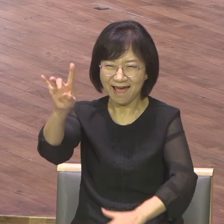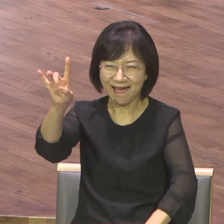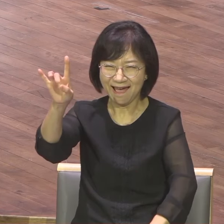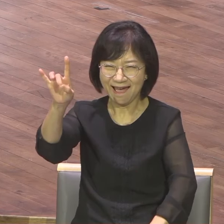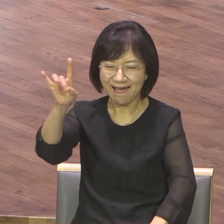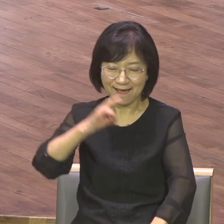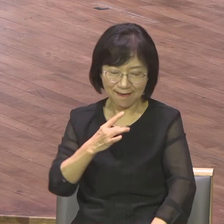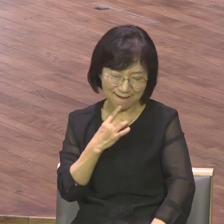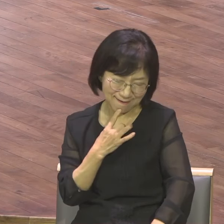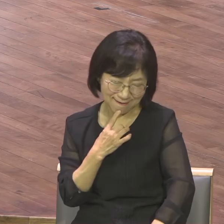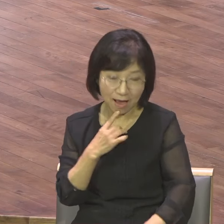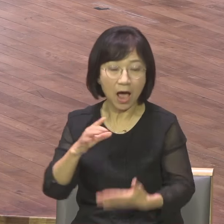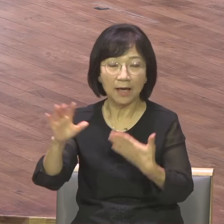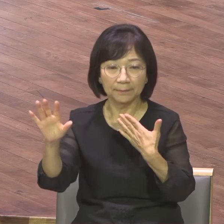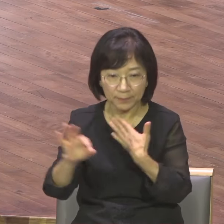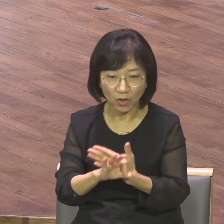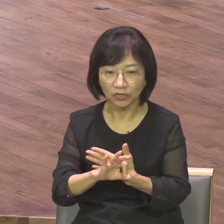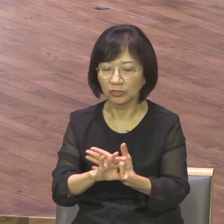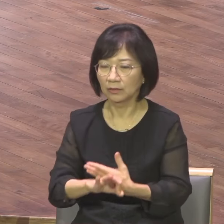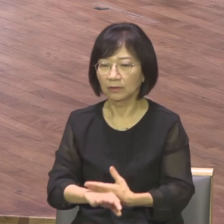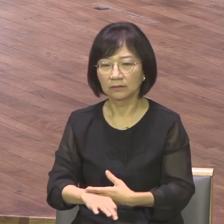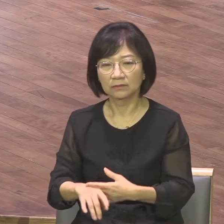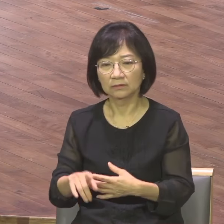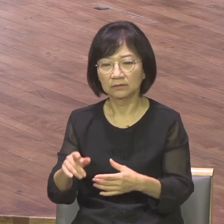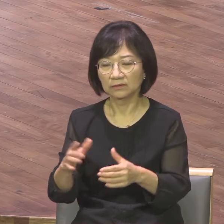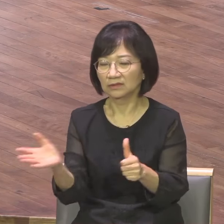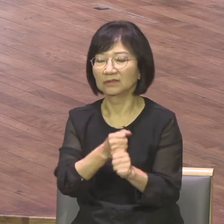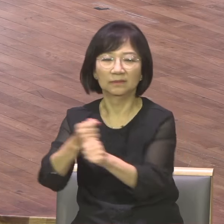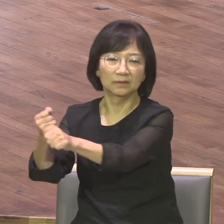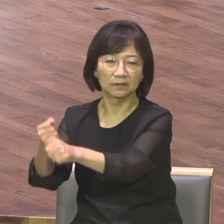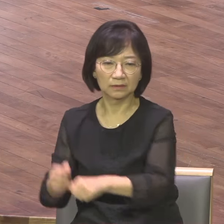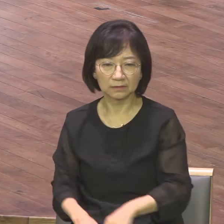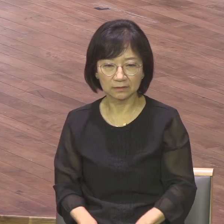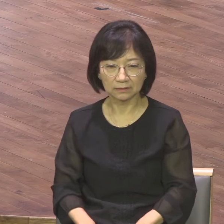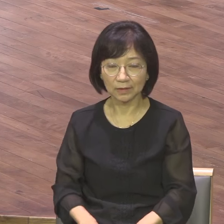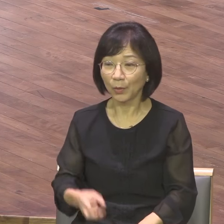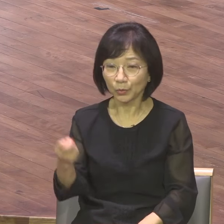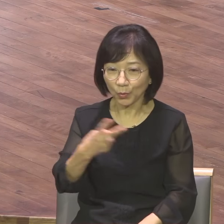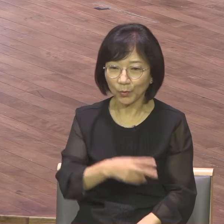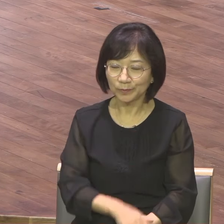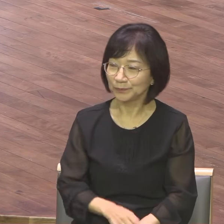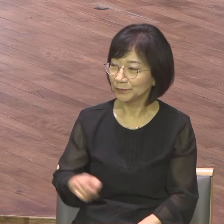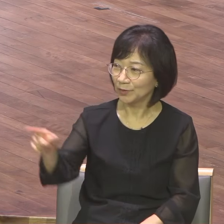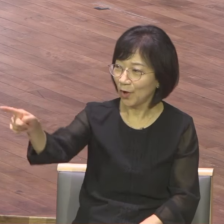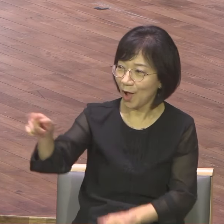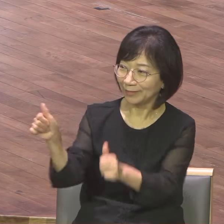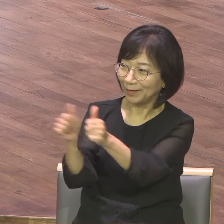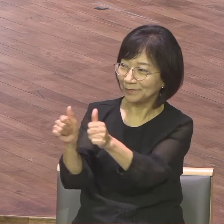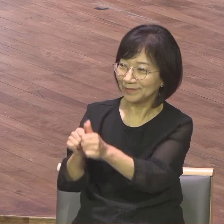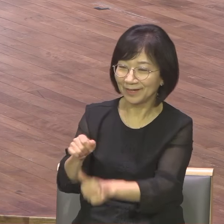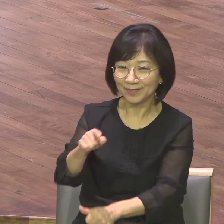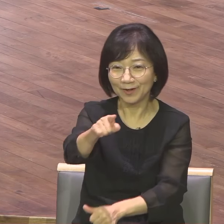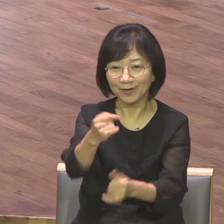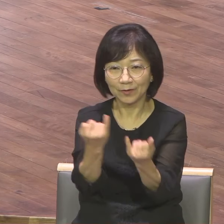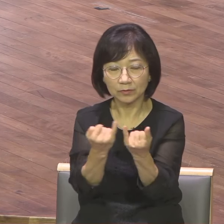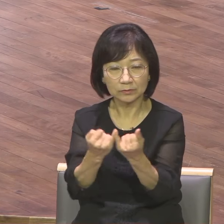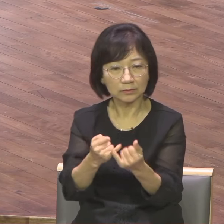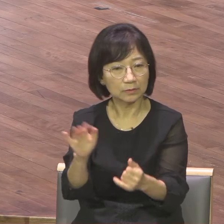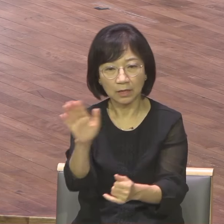미국은 어느 정도냐. 남녀 말하면 안 돼. 저 남자다 여자다 그 말하면 걸려.